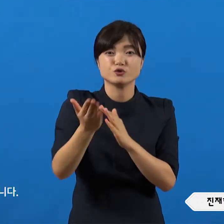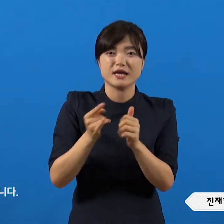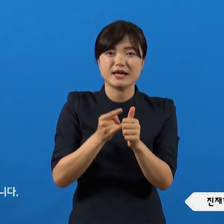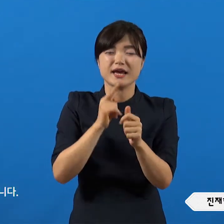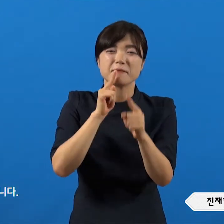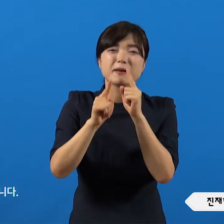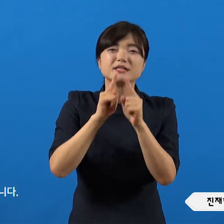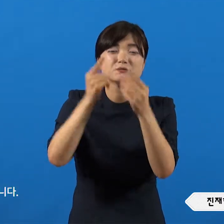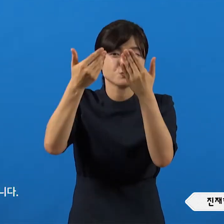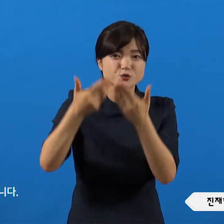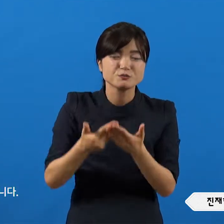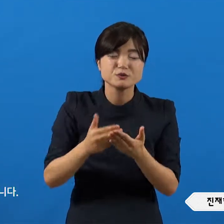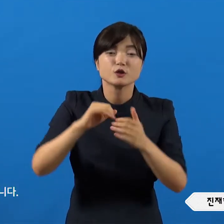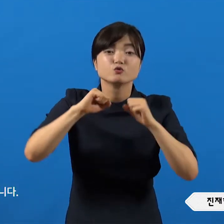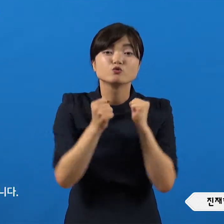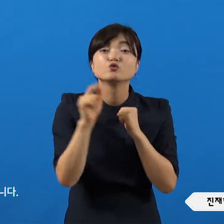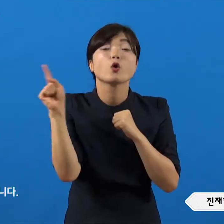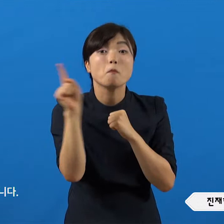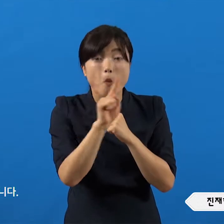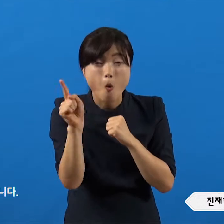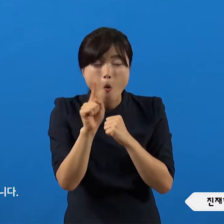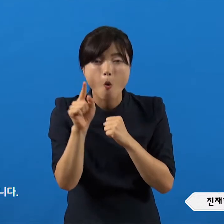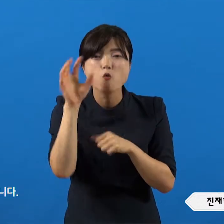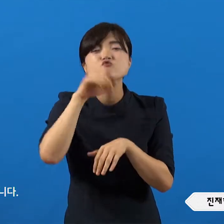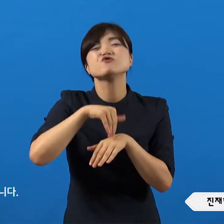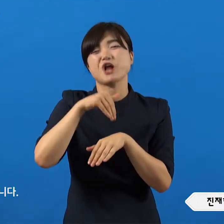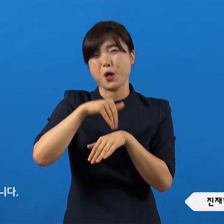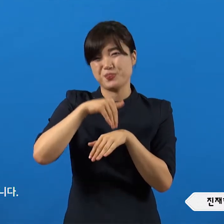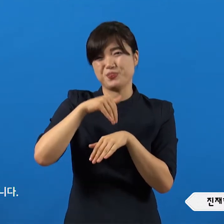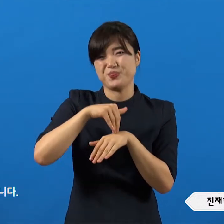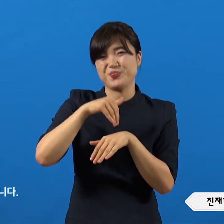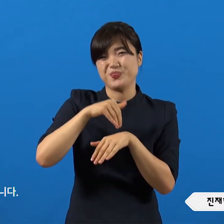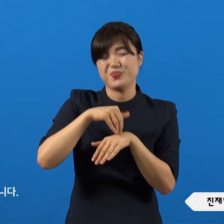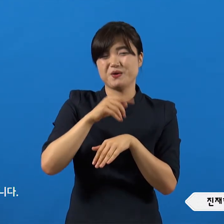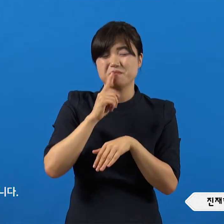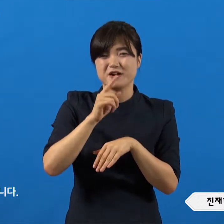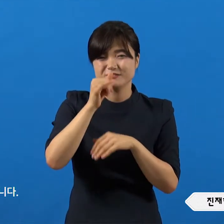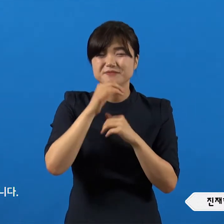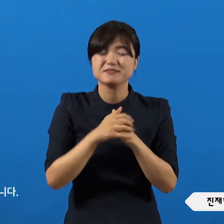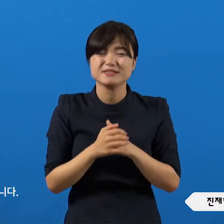저에게 순종은 훈련이다 말씀합니다.